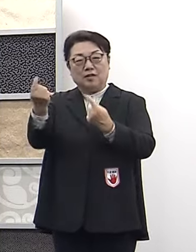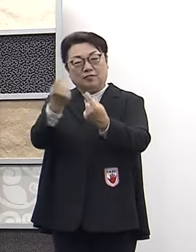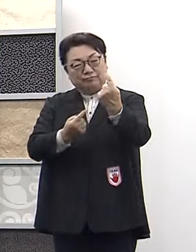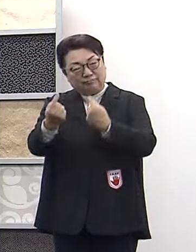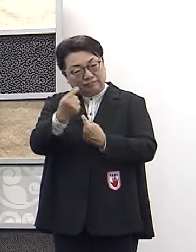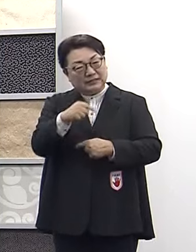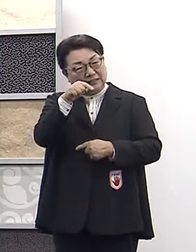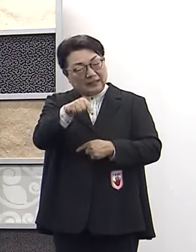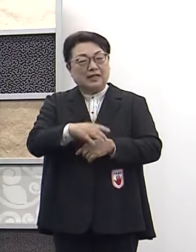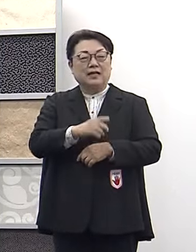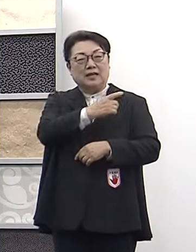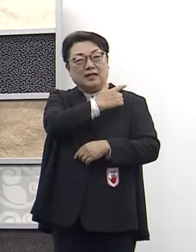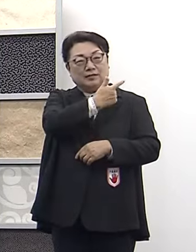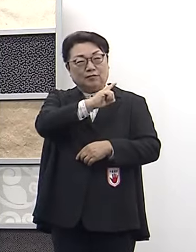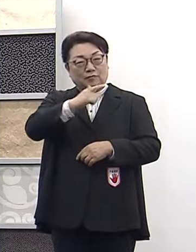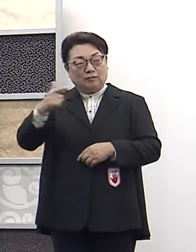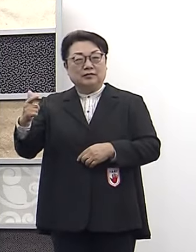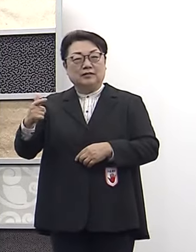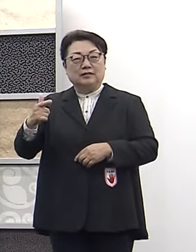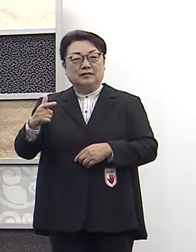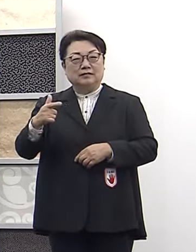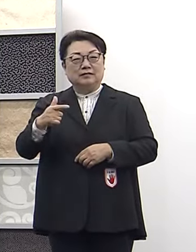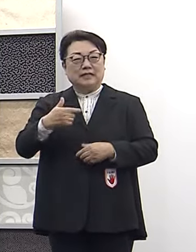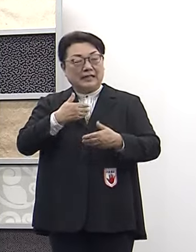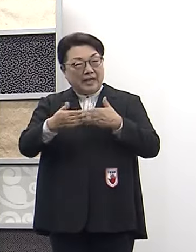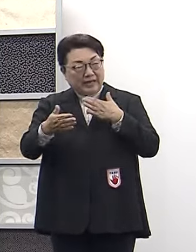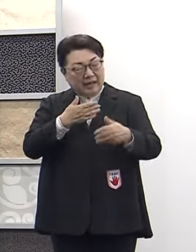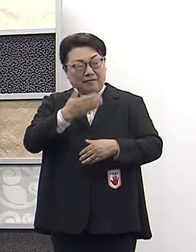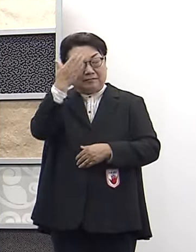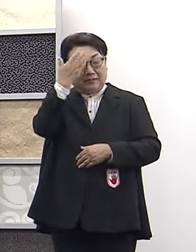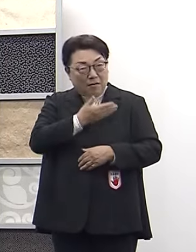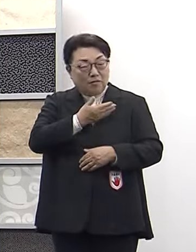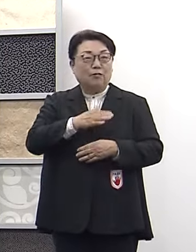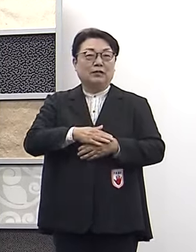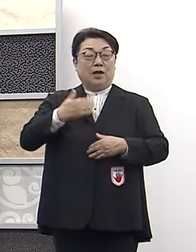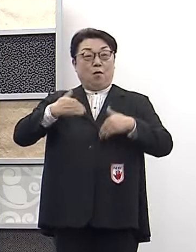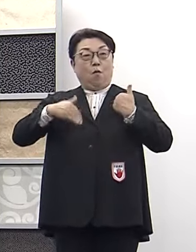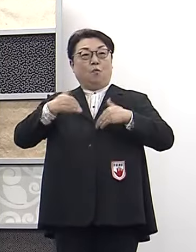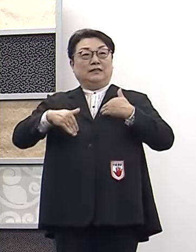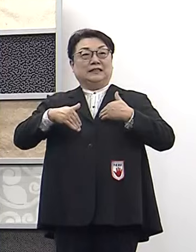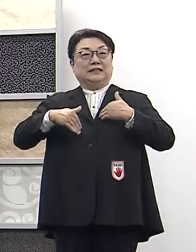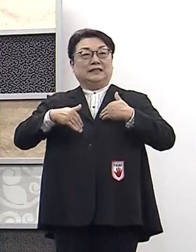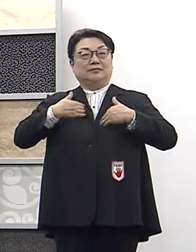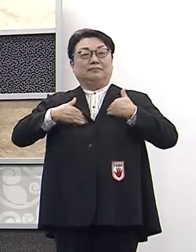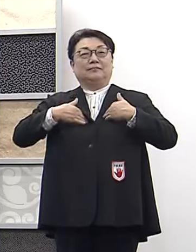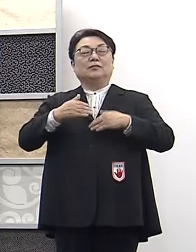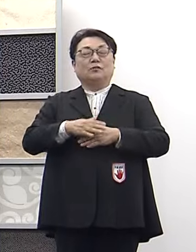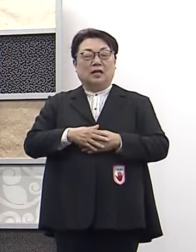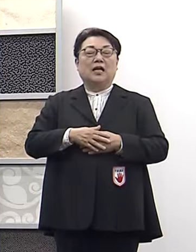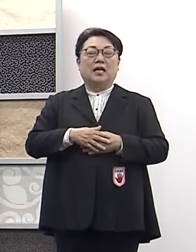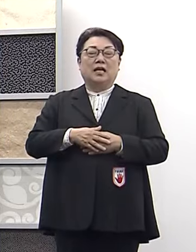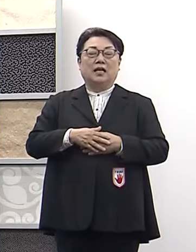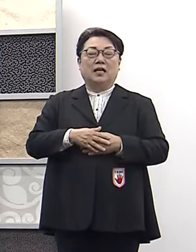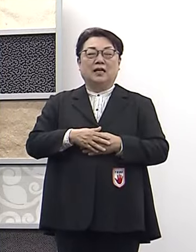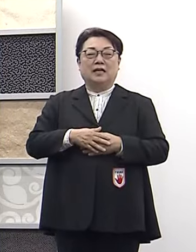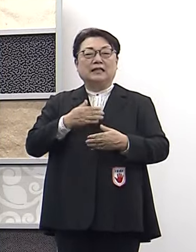こう、さまざまな驚きですとか、喜びですとか、そういうものをですね、